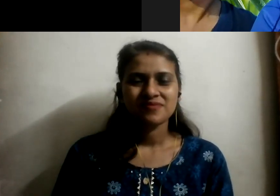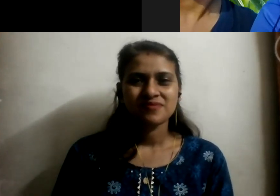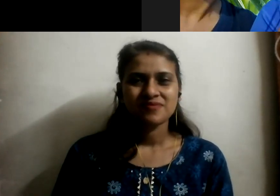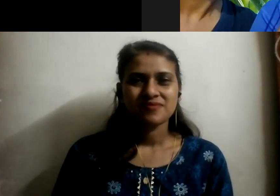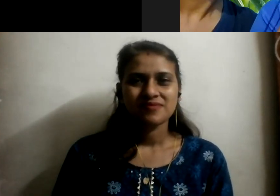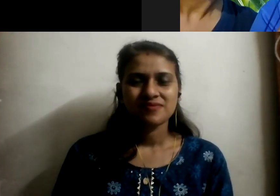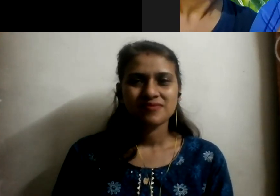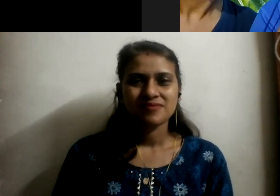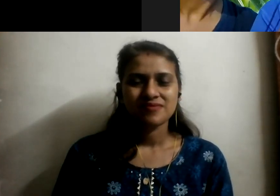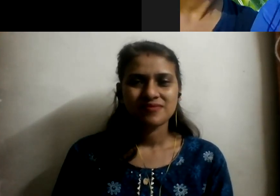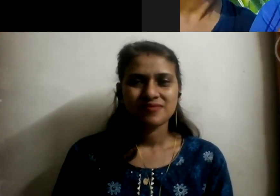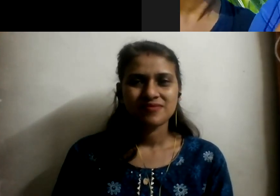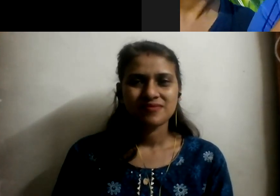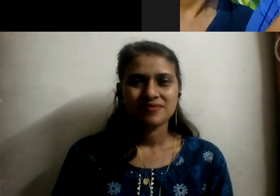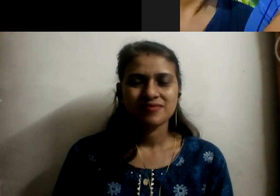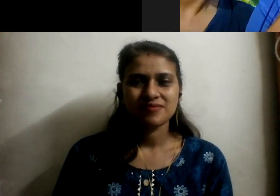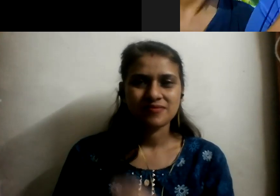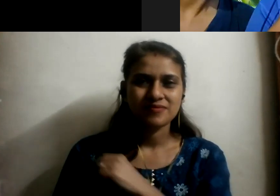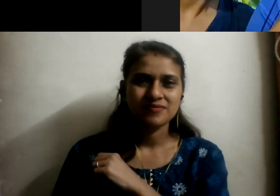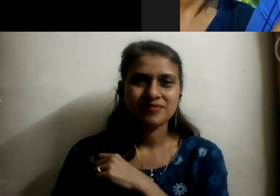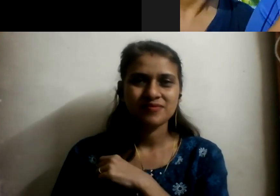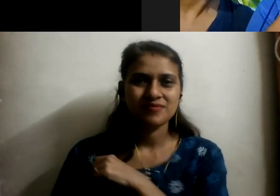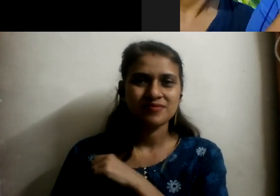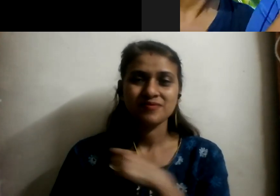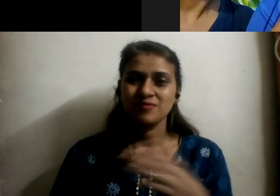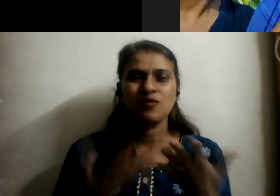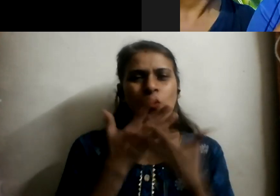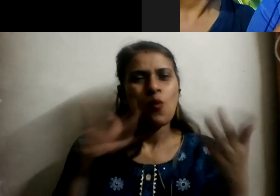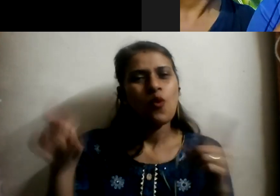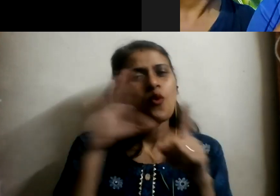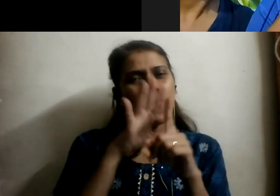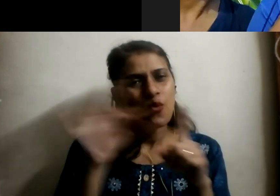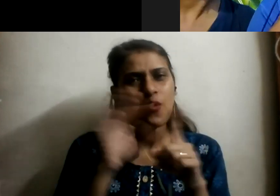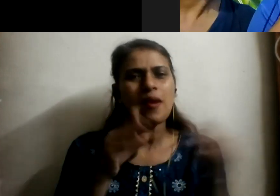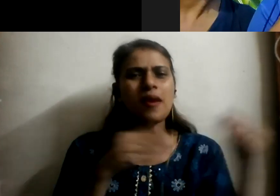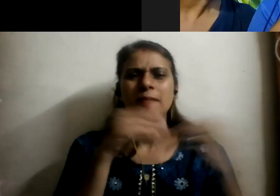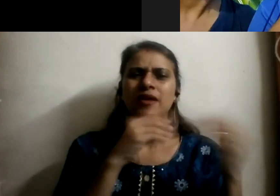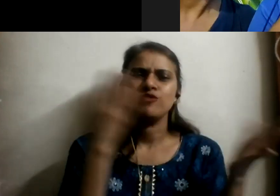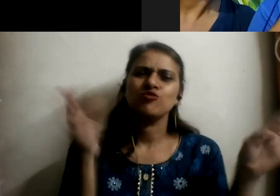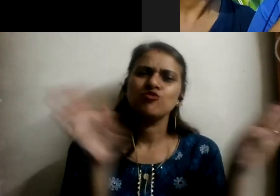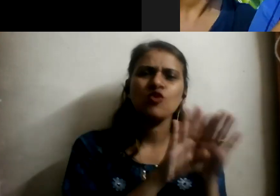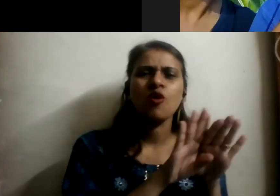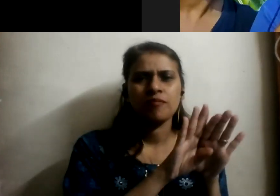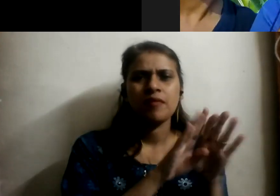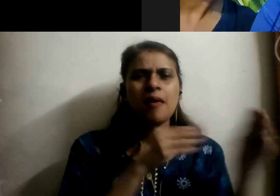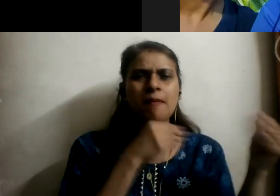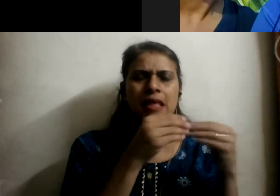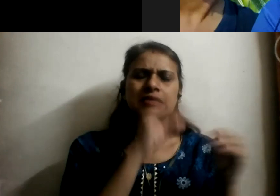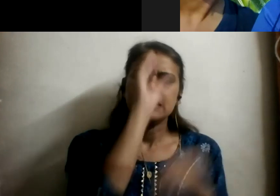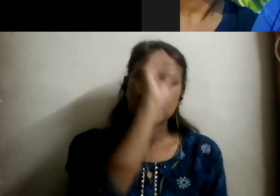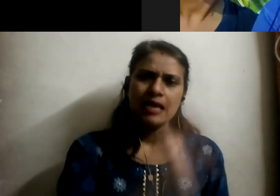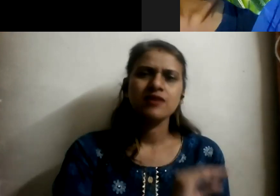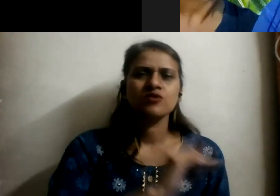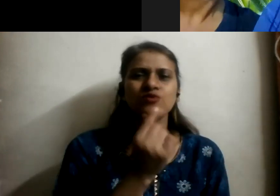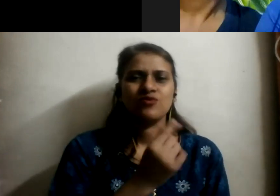पूरा टाइम बोल रहे हम इको फ्रेंडली प्रोडक्ट या आप लोग यूज करो, प्लास्टिक मैक्सिमम नॉट